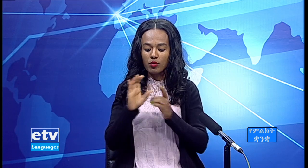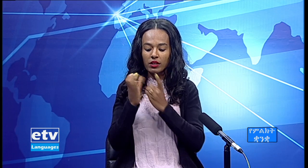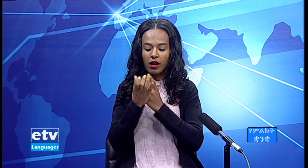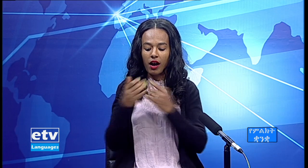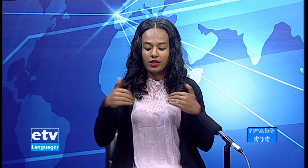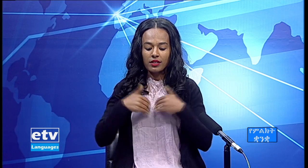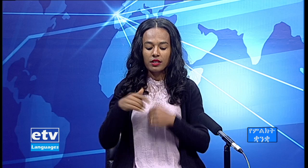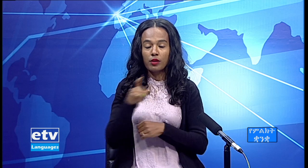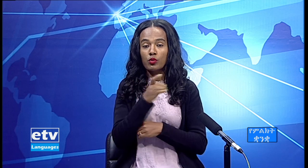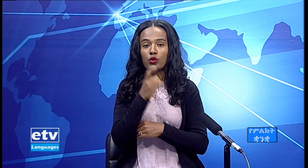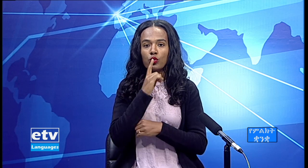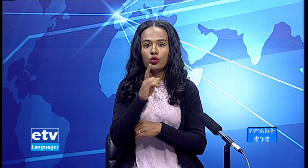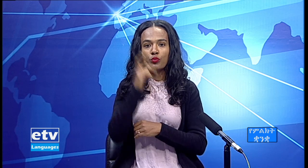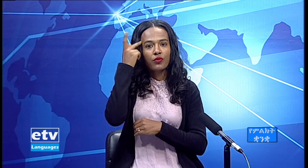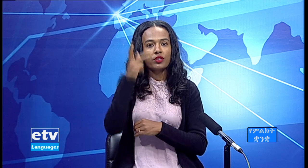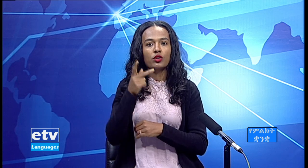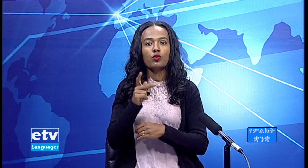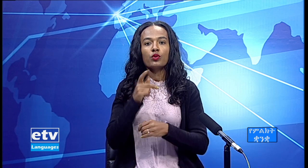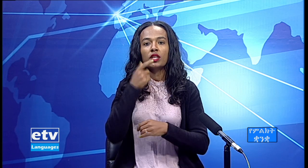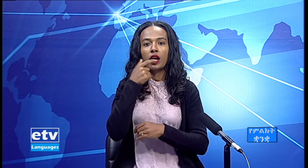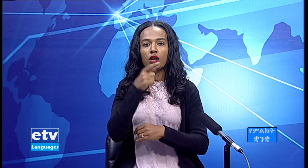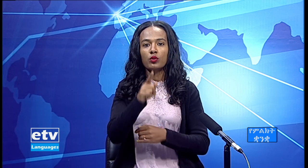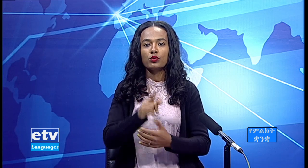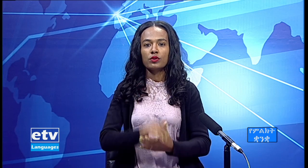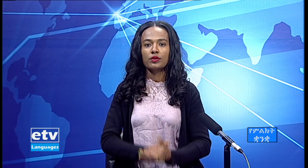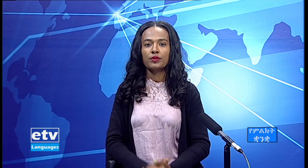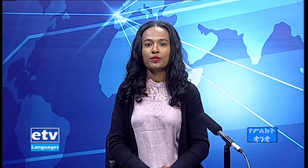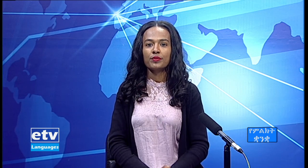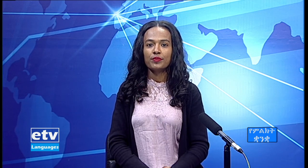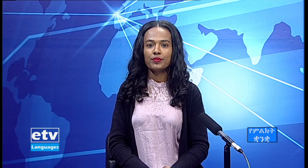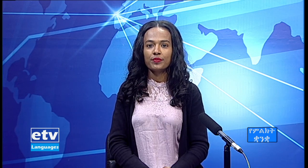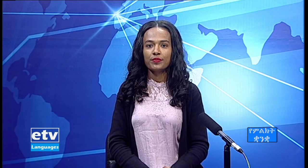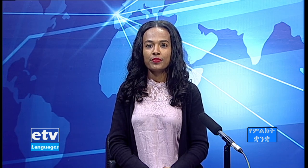የሰላም ሁኔታ አስጊ እንደሚሆን ነው ፕሮፌሰሩ የተናገሩት።